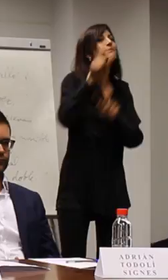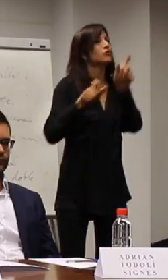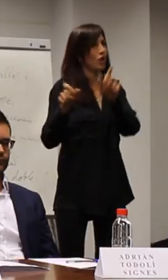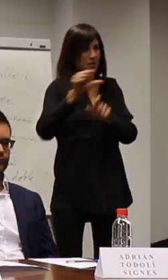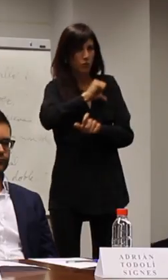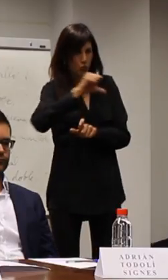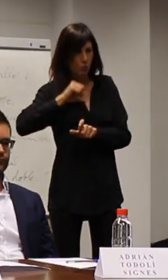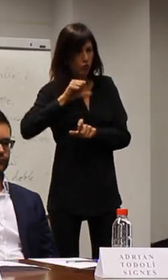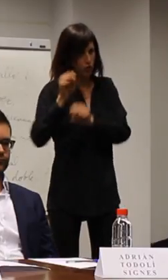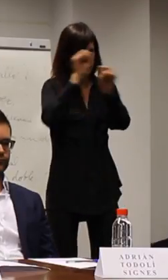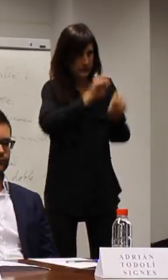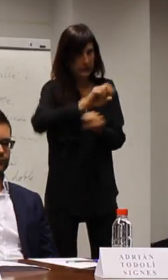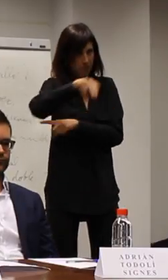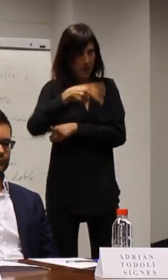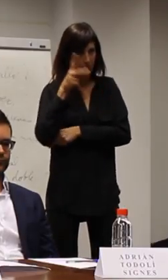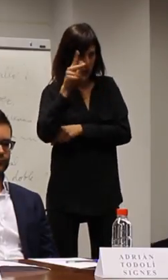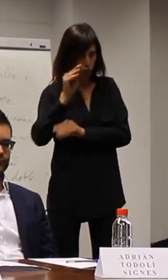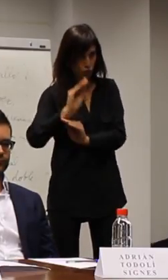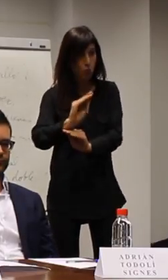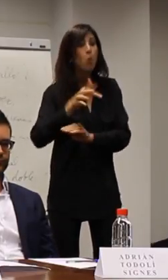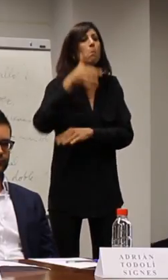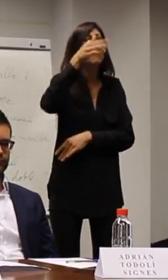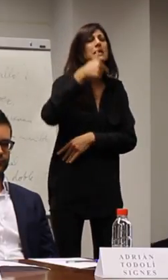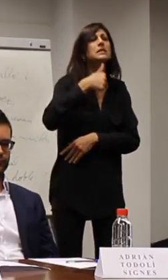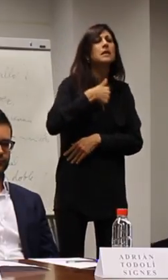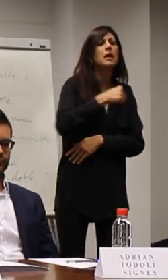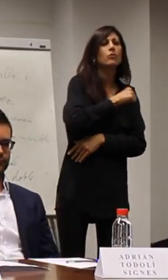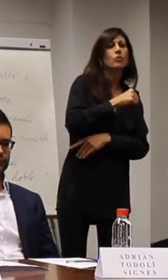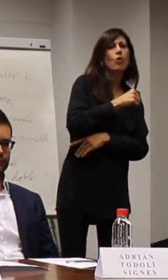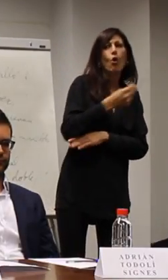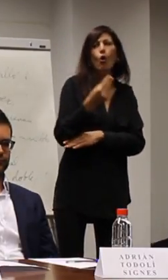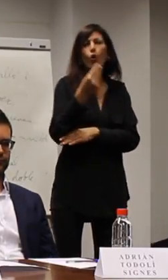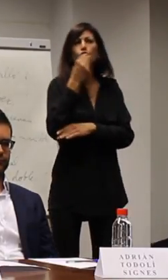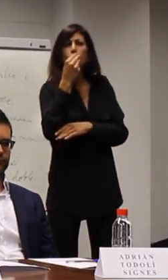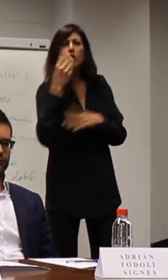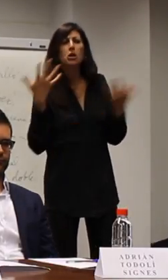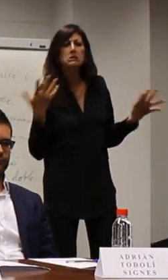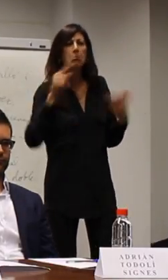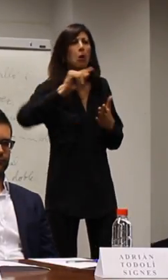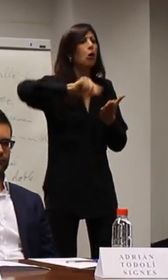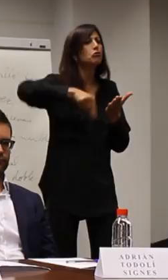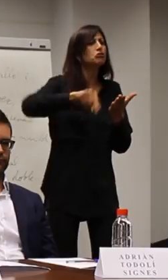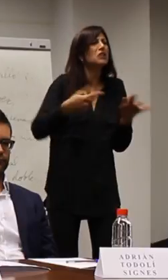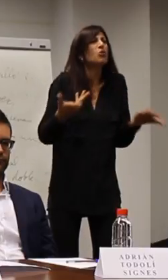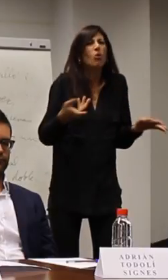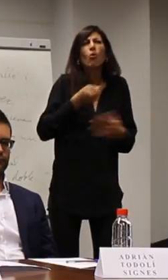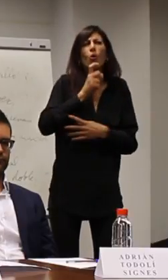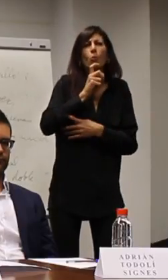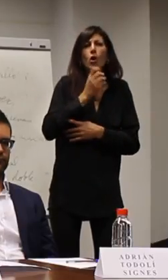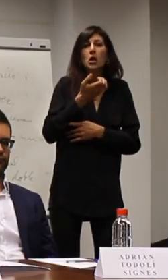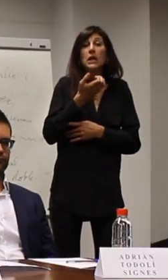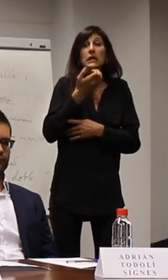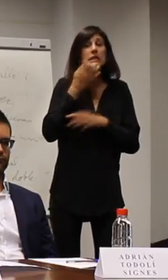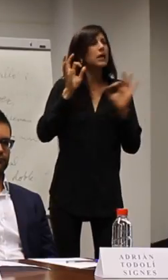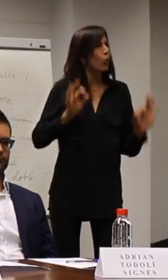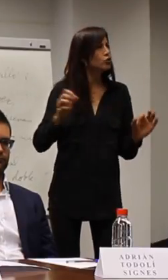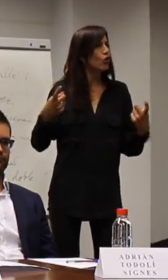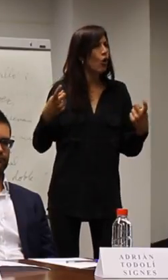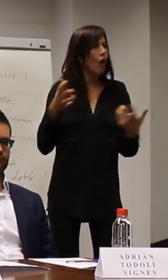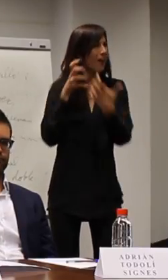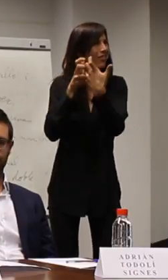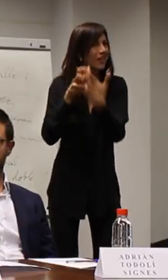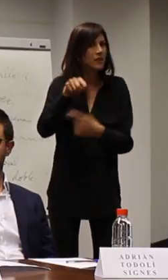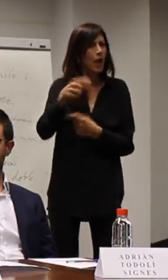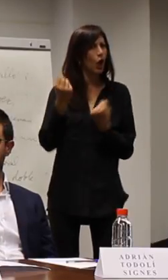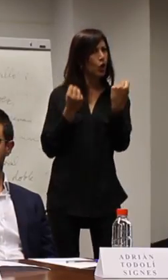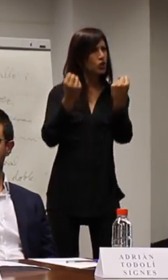y los consumidores, que es muy importante. ¿Qué contratos se hacen aquí? ¿Yo con quién contrato? Si hay un accidente con este de Uber y hay un accidente,